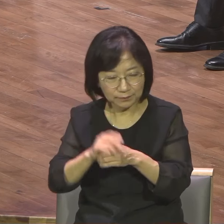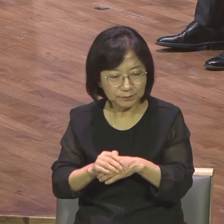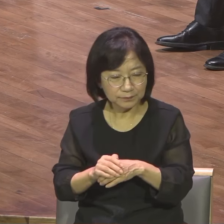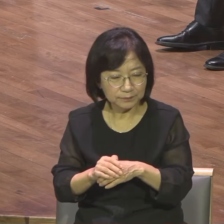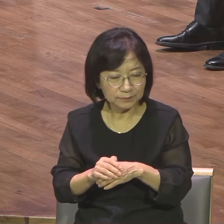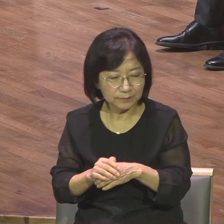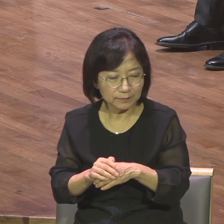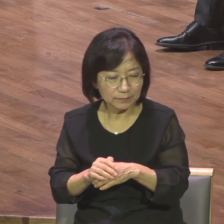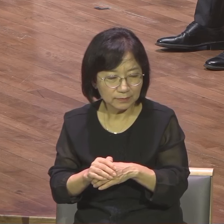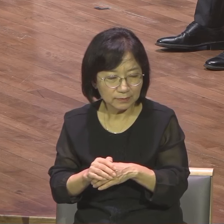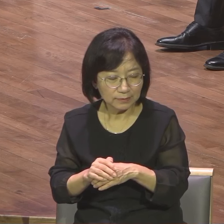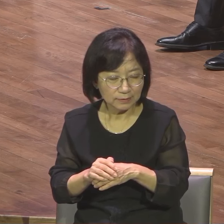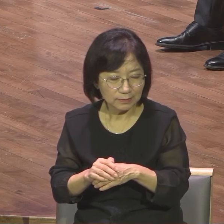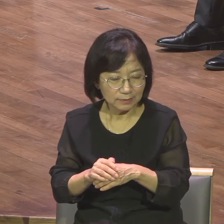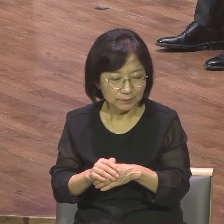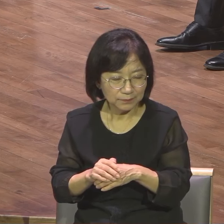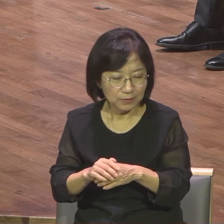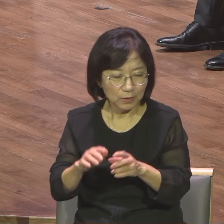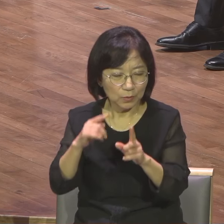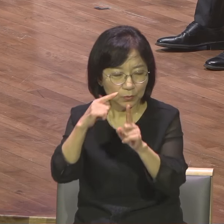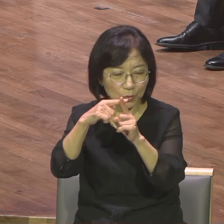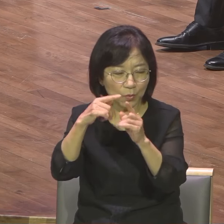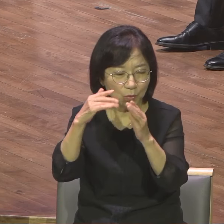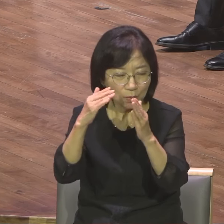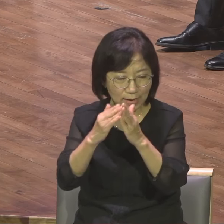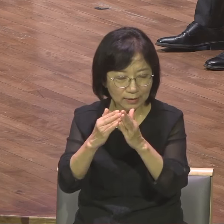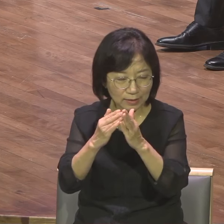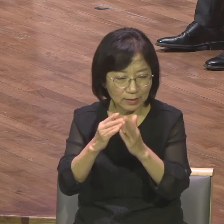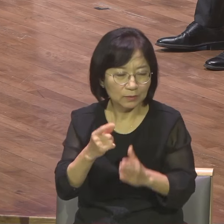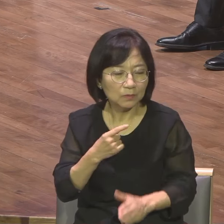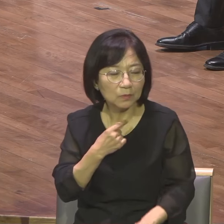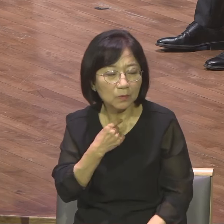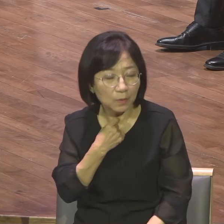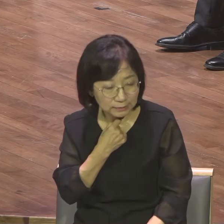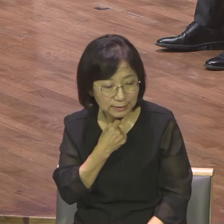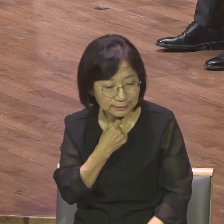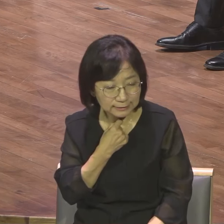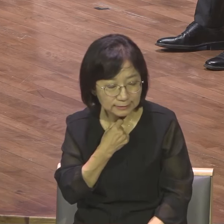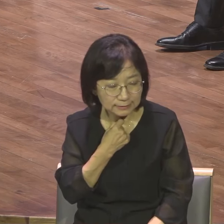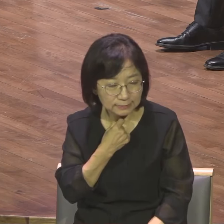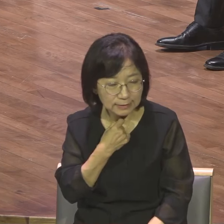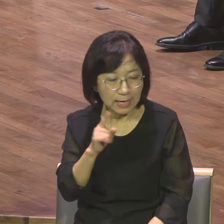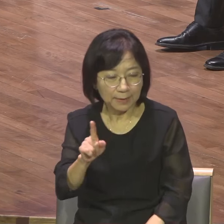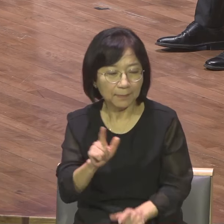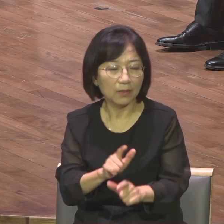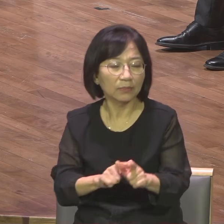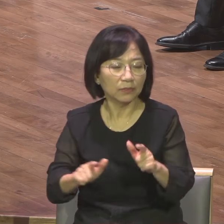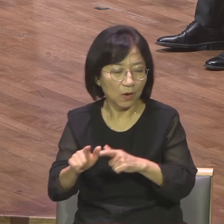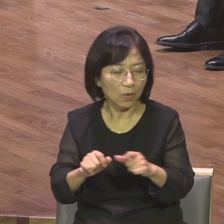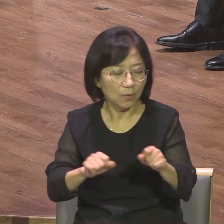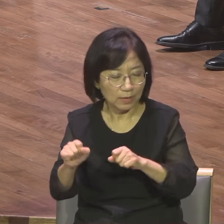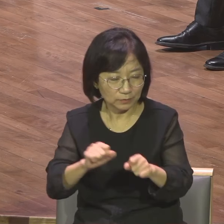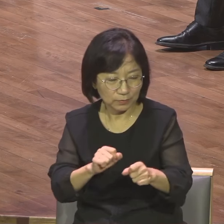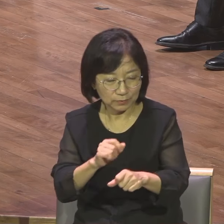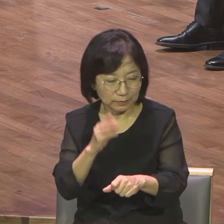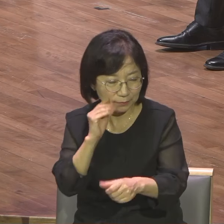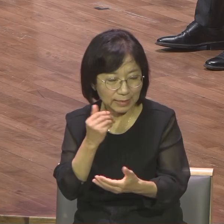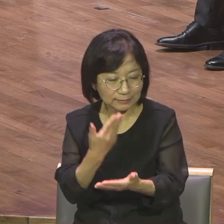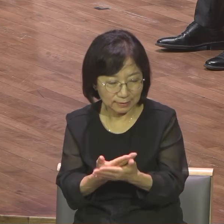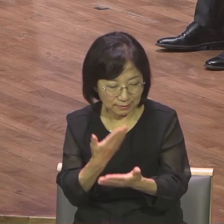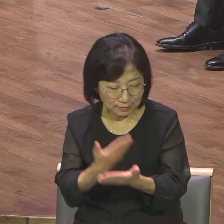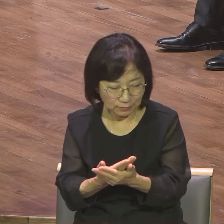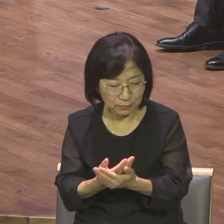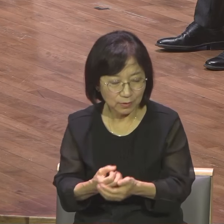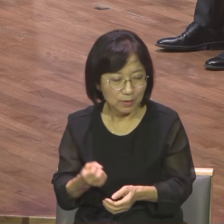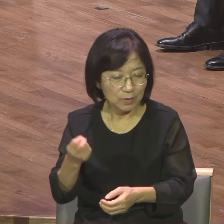주셨습니다. 그렇기에 교회의 기도 제목이 우리의 기도 제목인 줄 믿습니다. 이 시간 말씀을 굳게 붙잡는 믿음으로